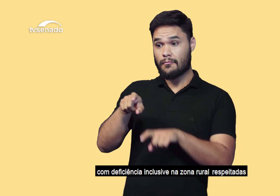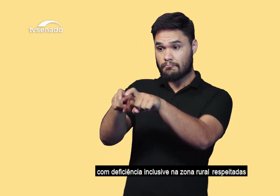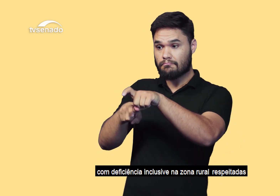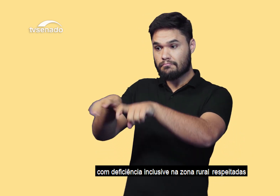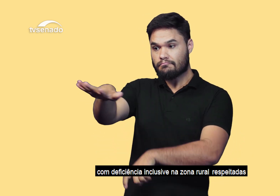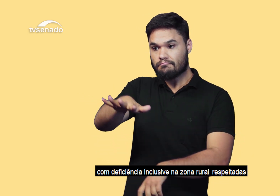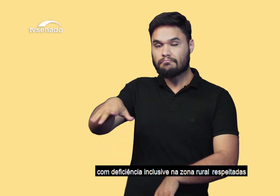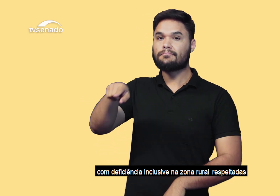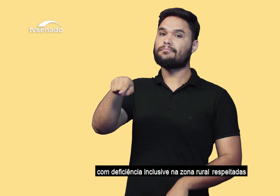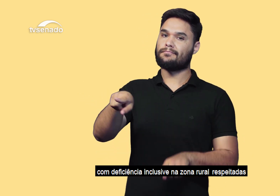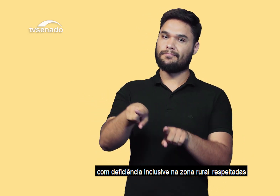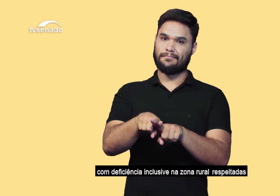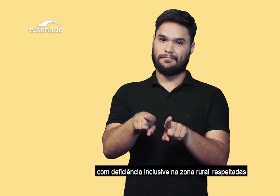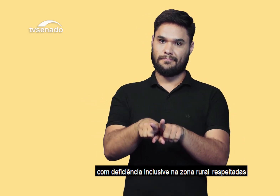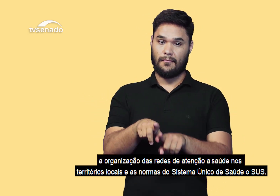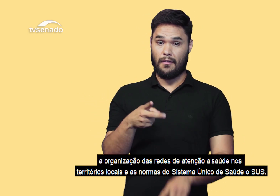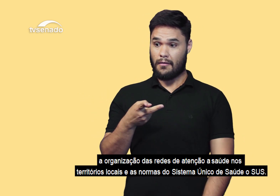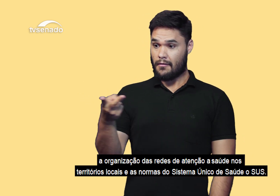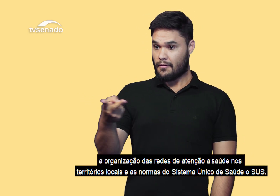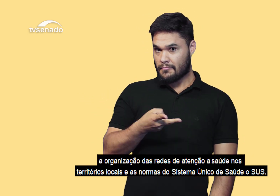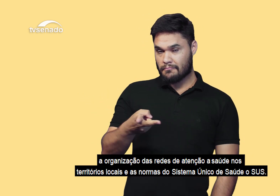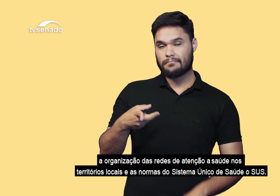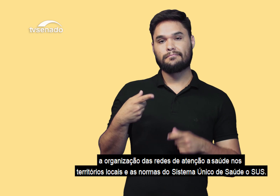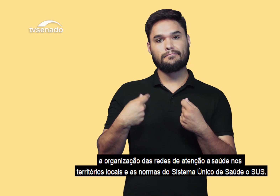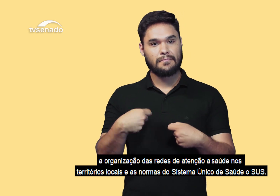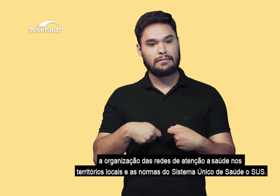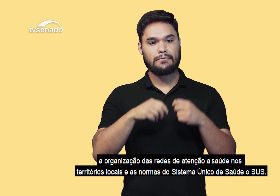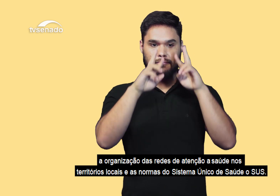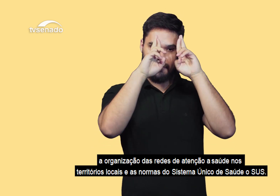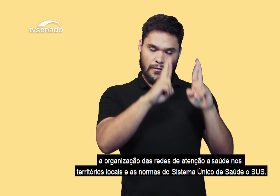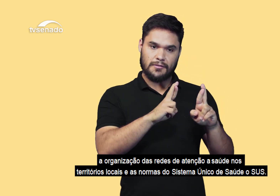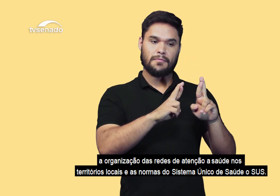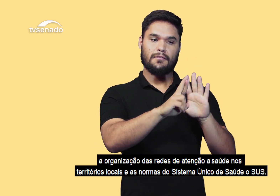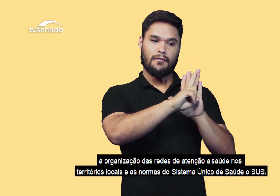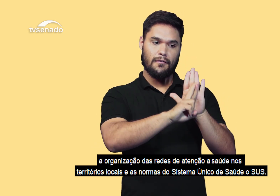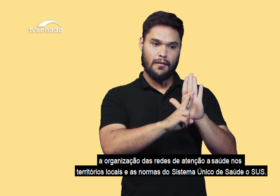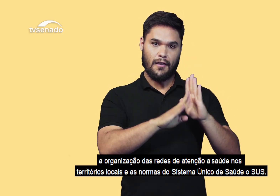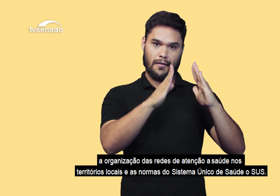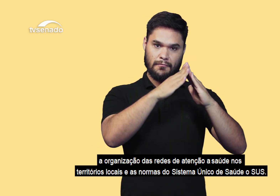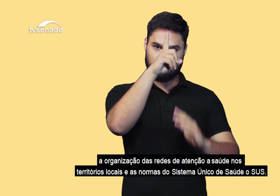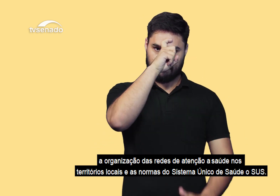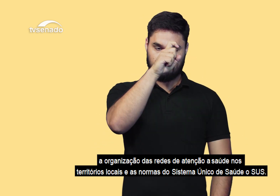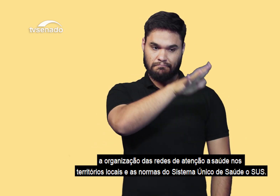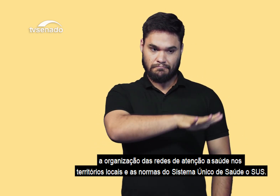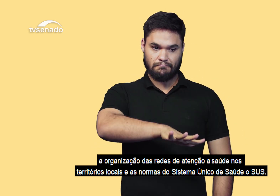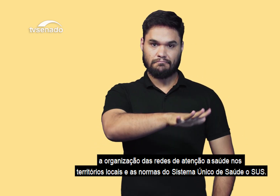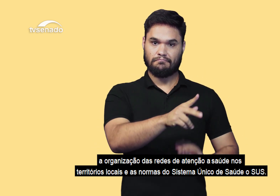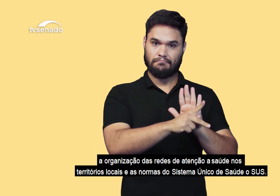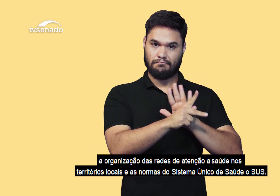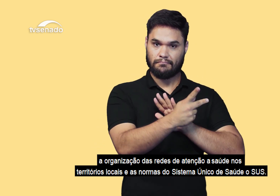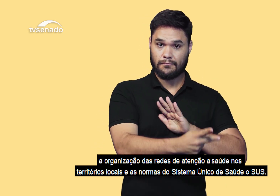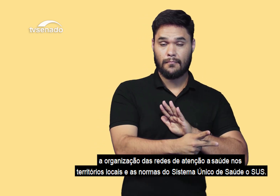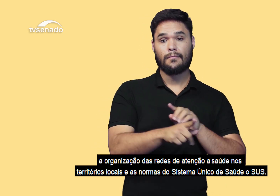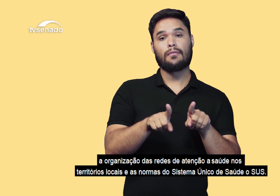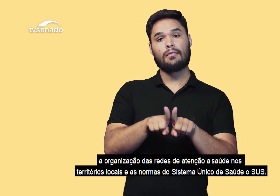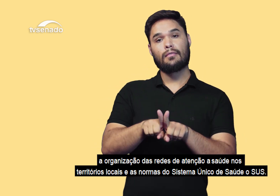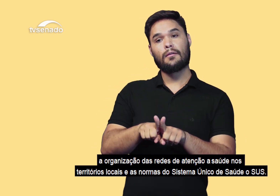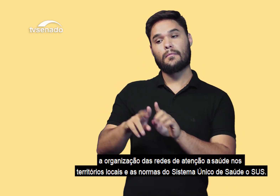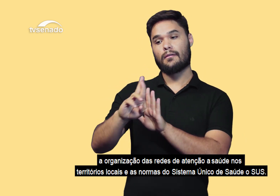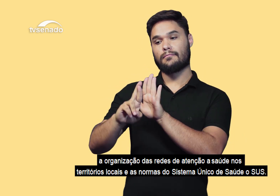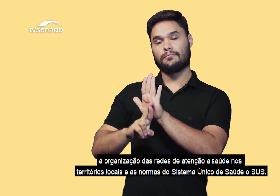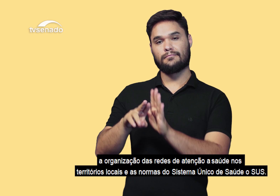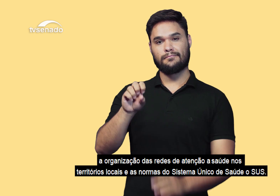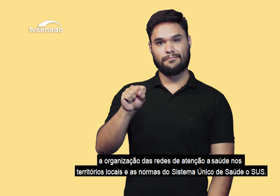na zona rural, respeitadas a organização das redes de atenção à saúde nos territórios locais e as